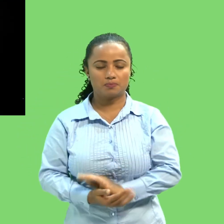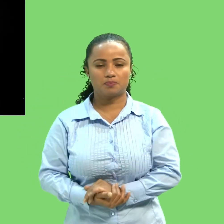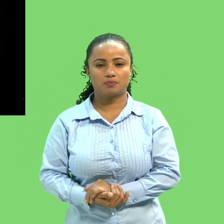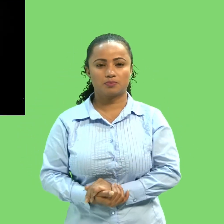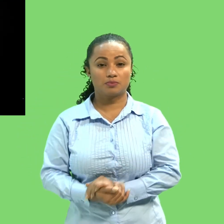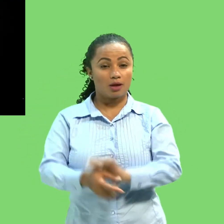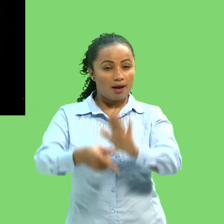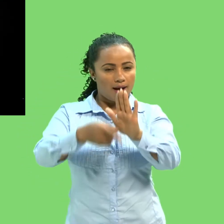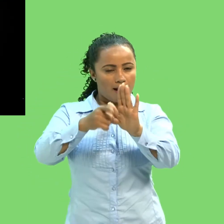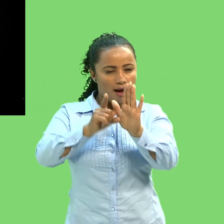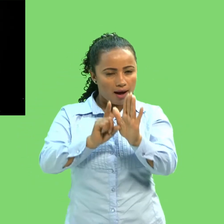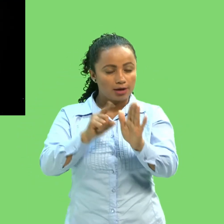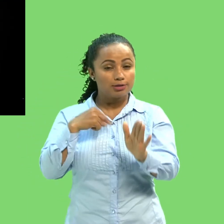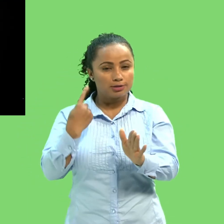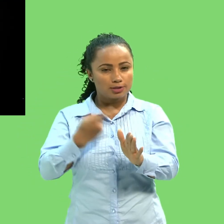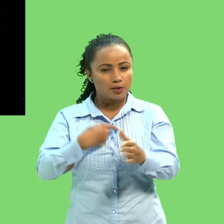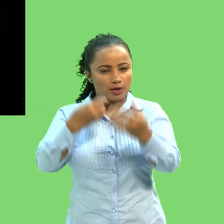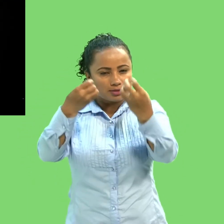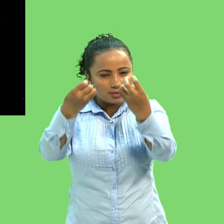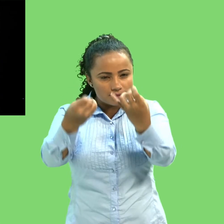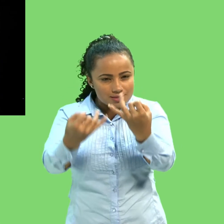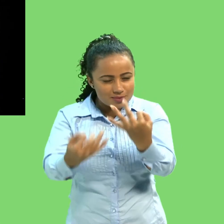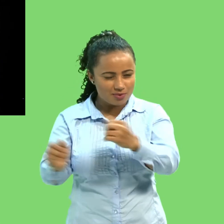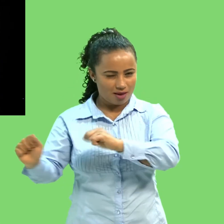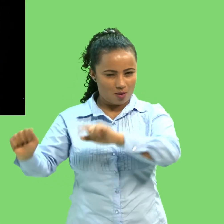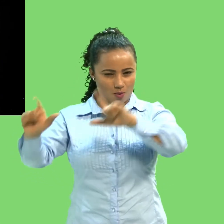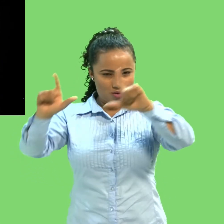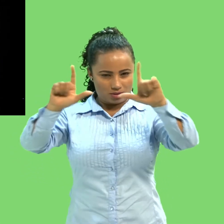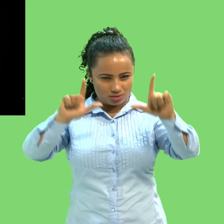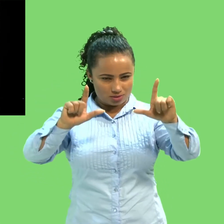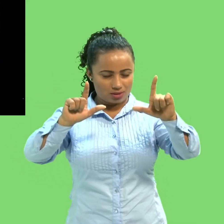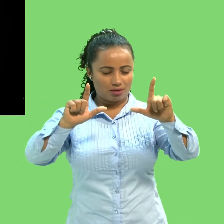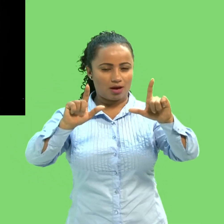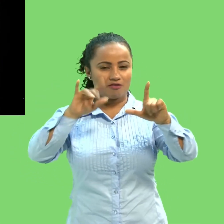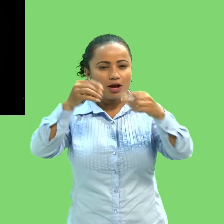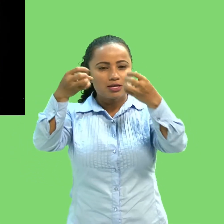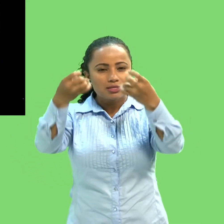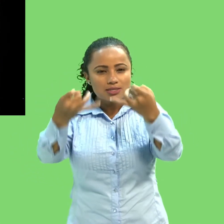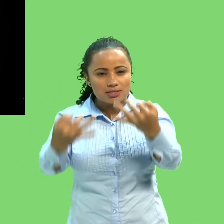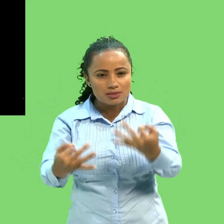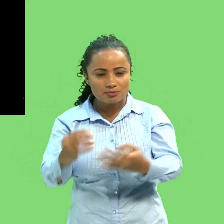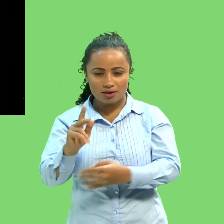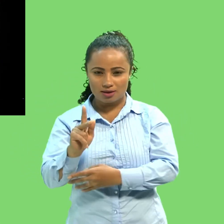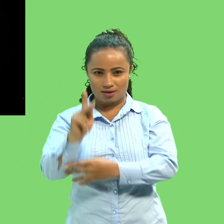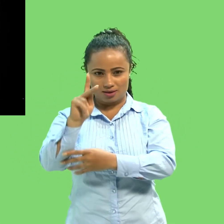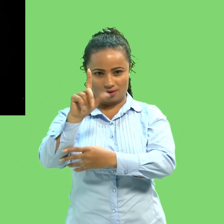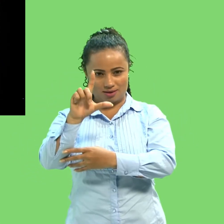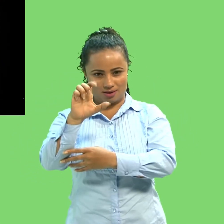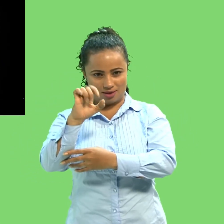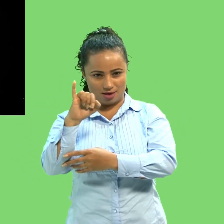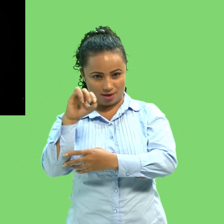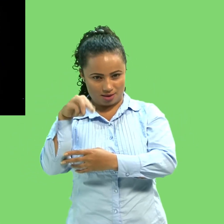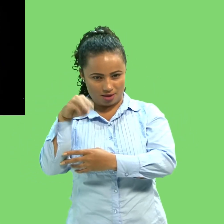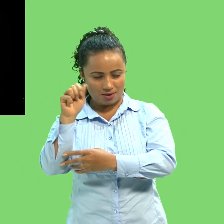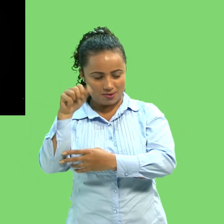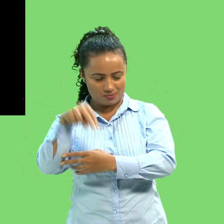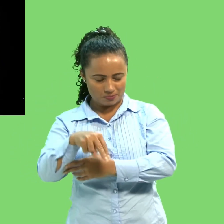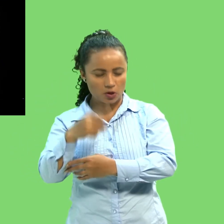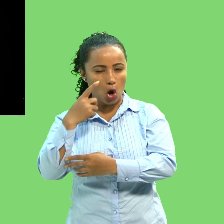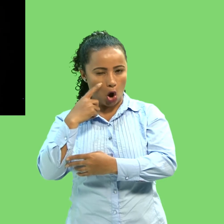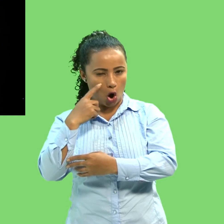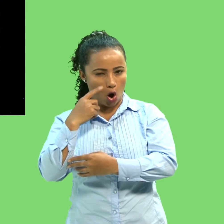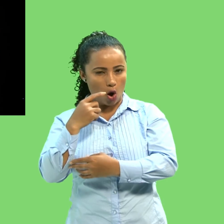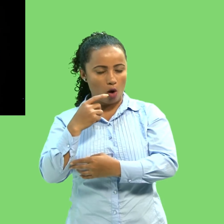Antes de adentrarmos no slide em que vai apresentar para a gente a figura de Kleiman em Celane, veremos uma questão aqui,